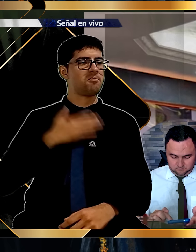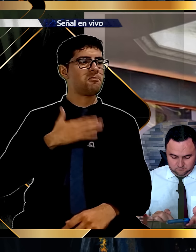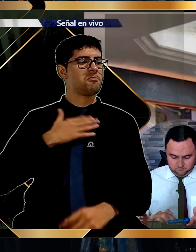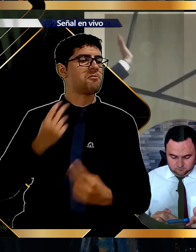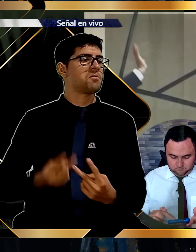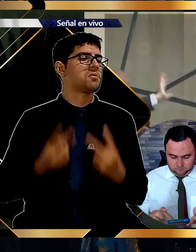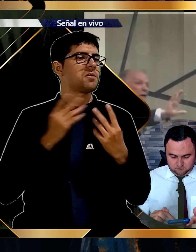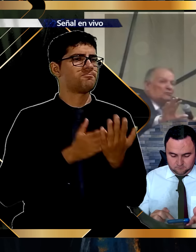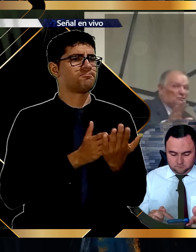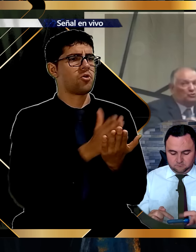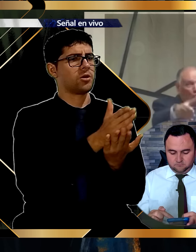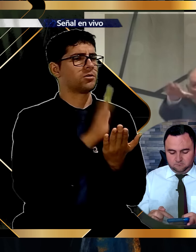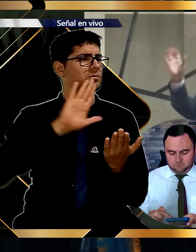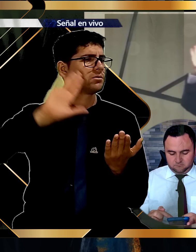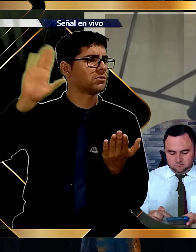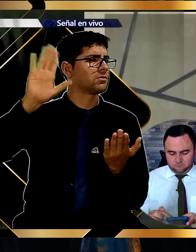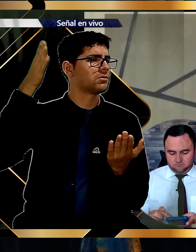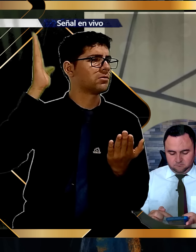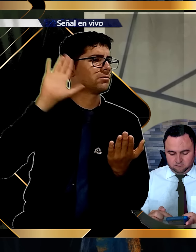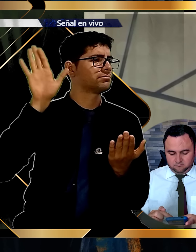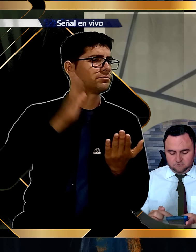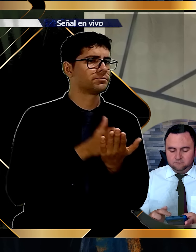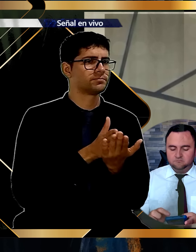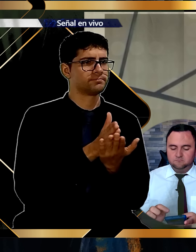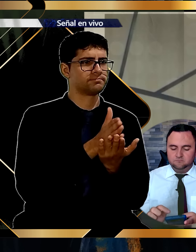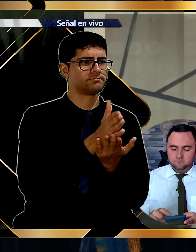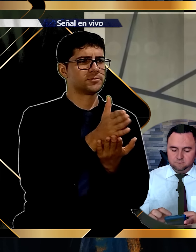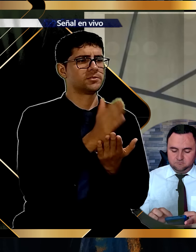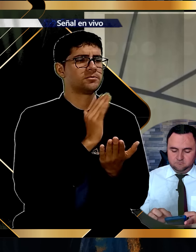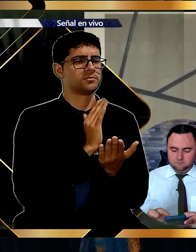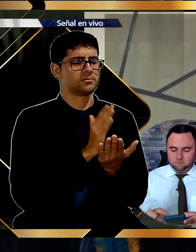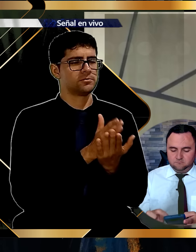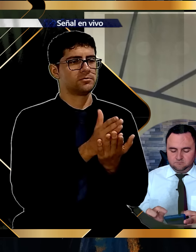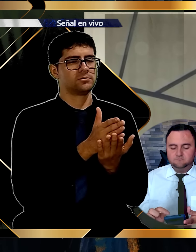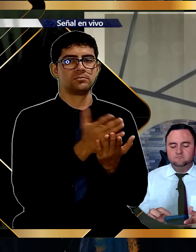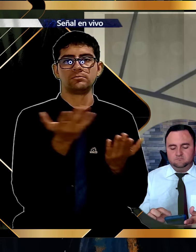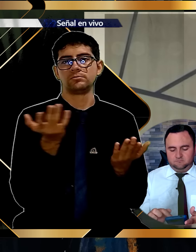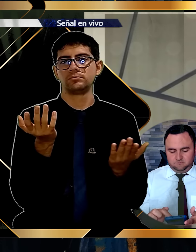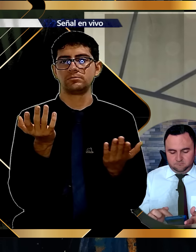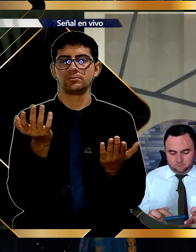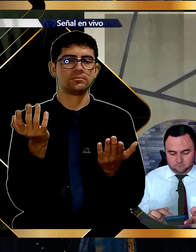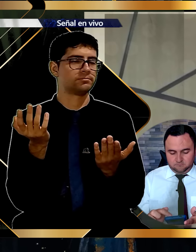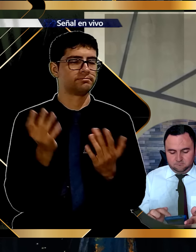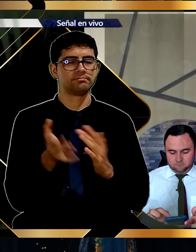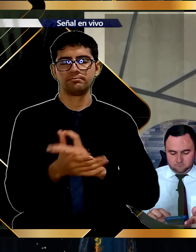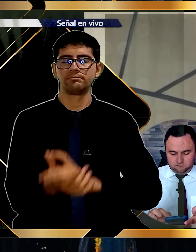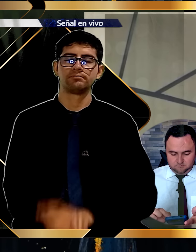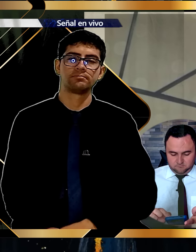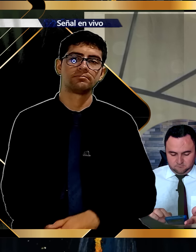propio proyecto de vida. Ah, bueno, entonces tú respondes por ti. Pero yo no sé responder por mí.